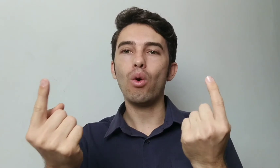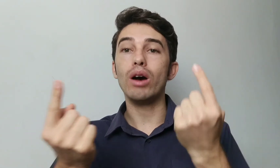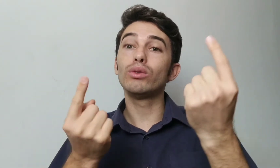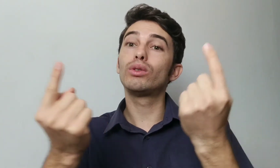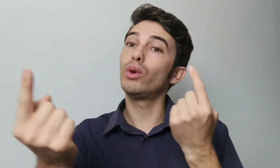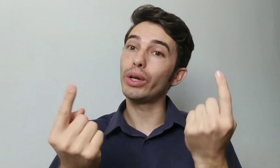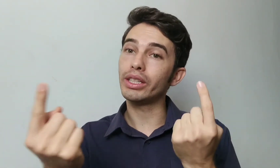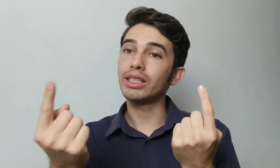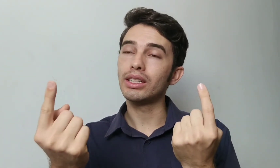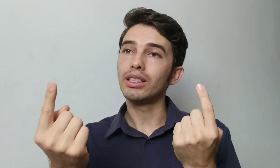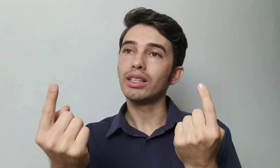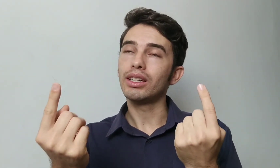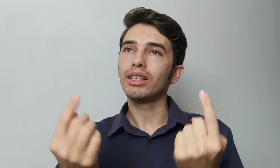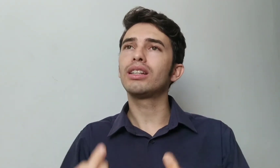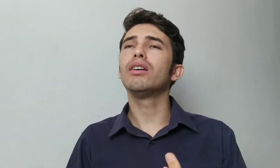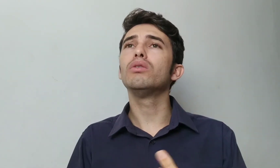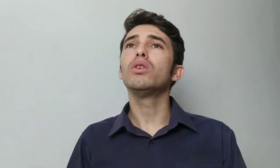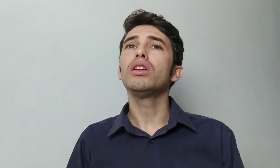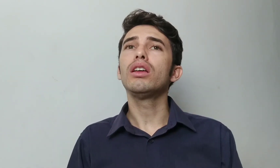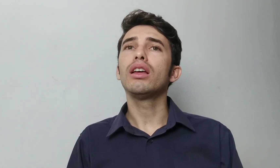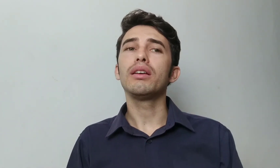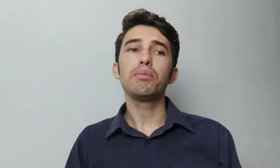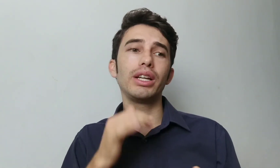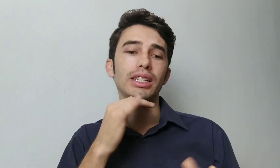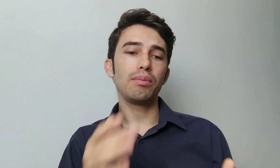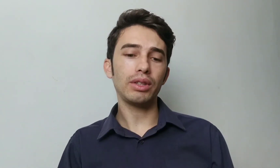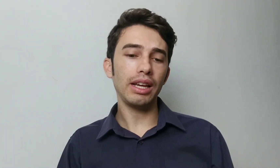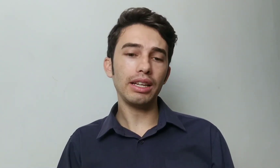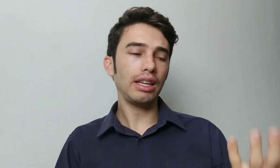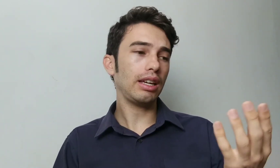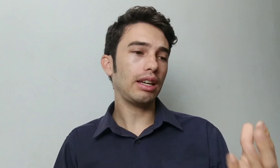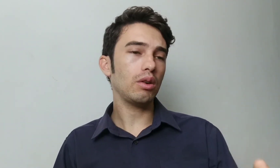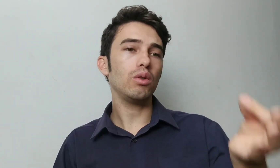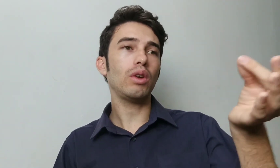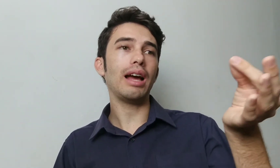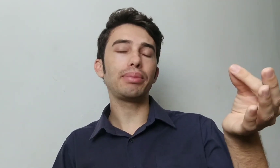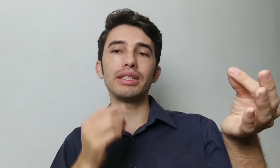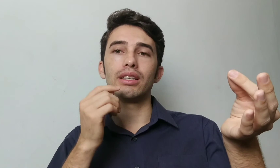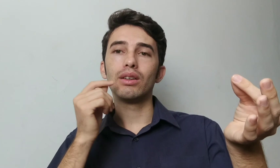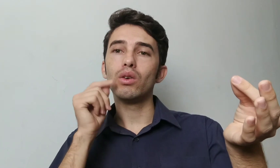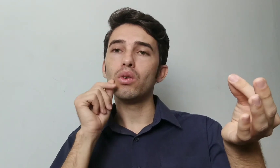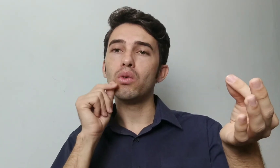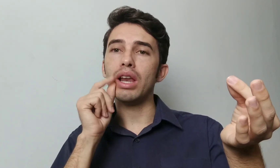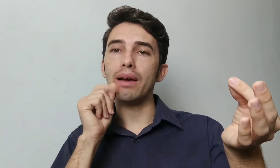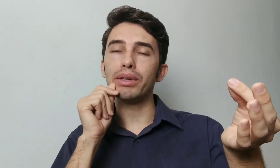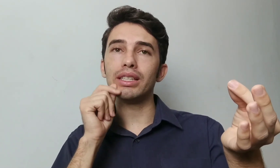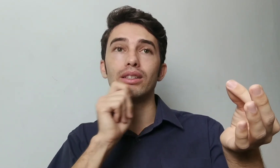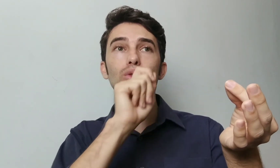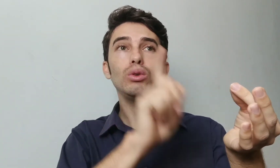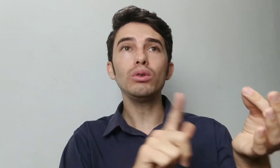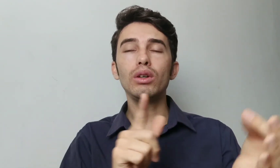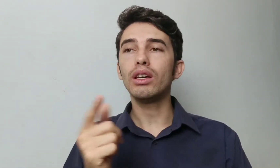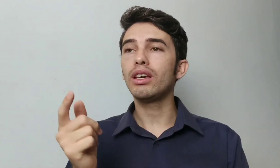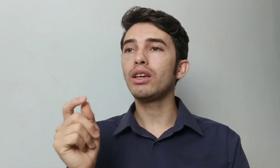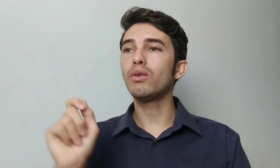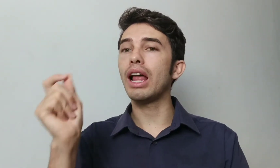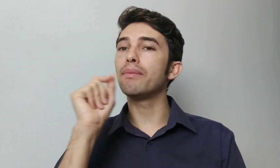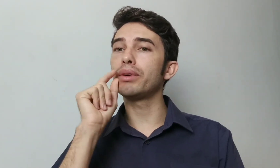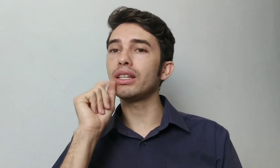dos dois? Então, por exemplo, tem aqui um lápis azul e um